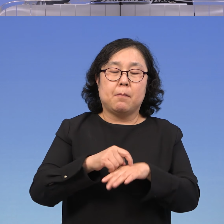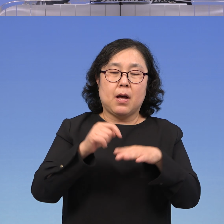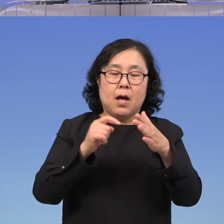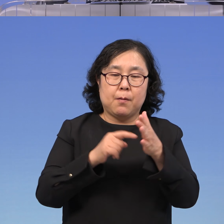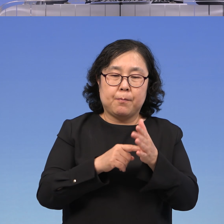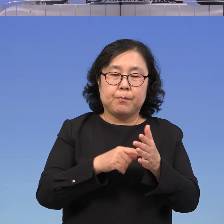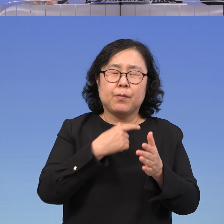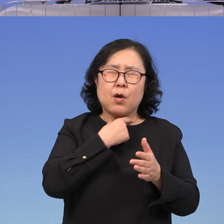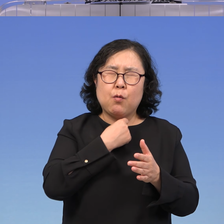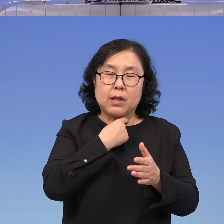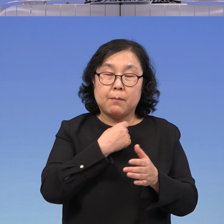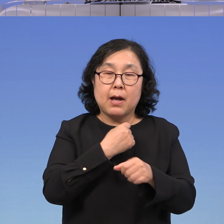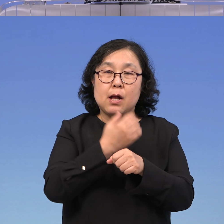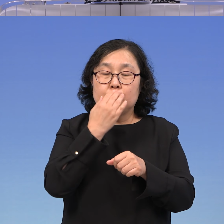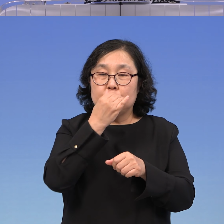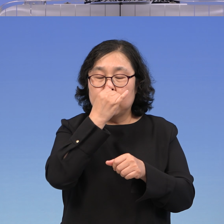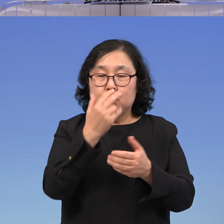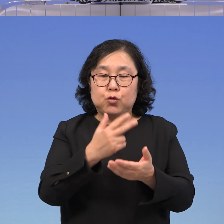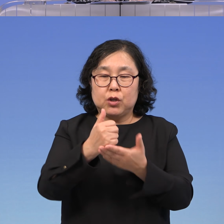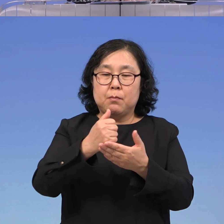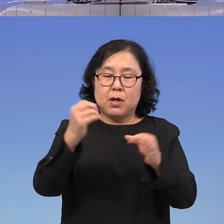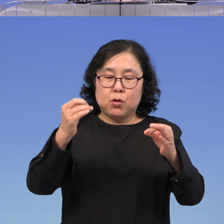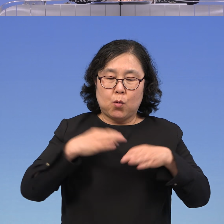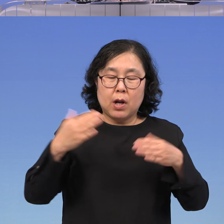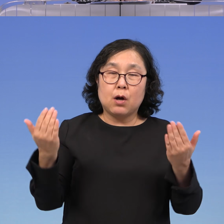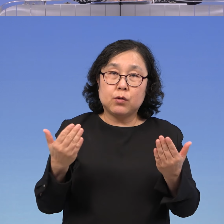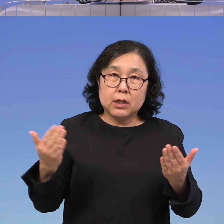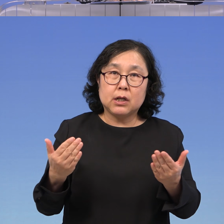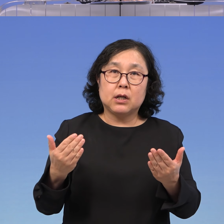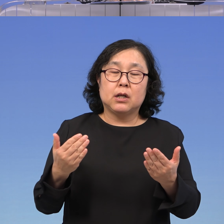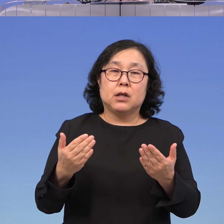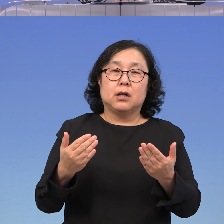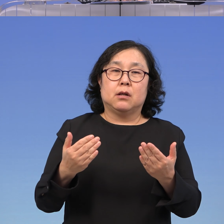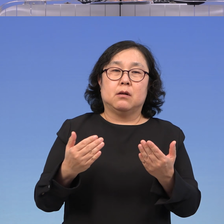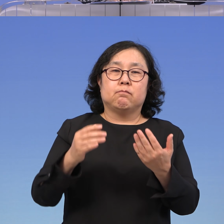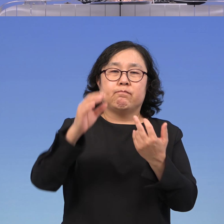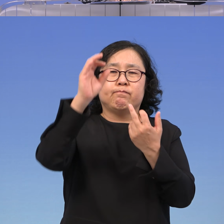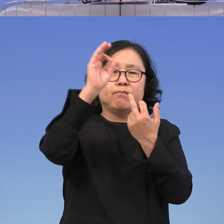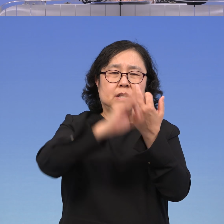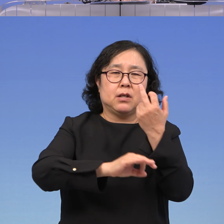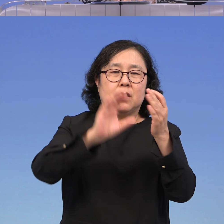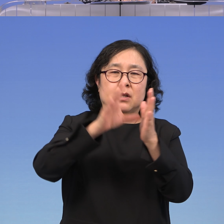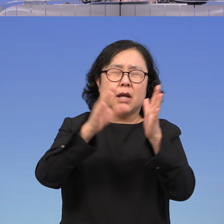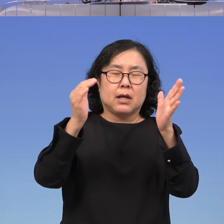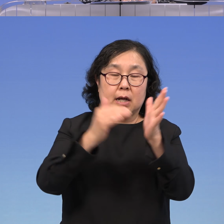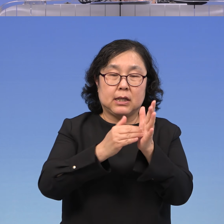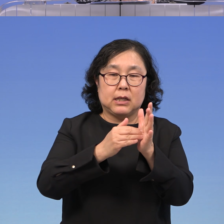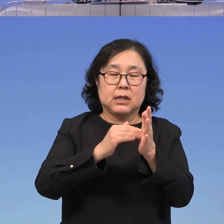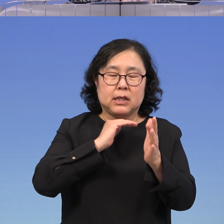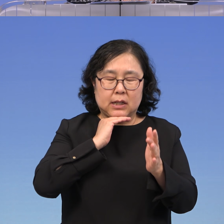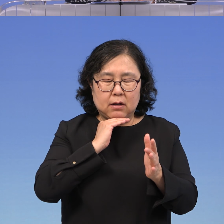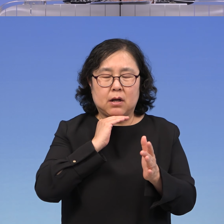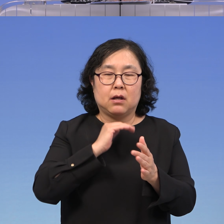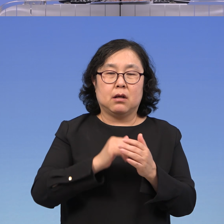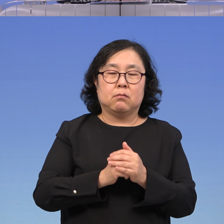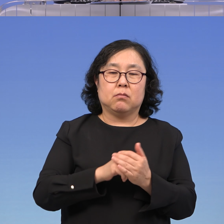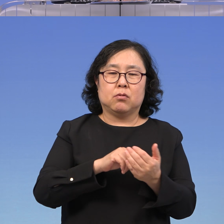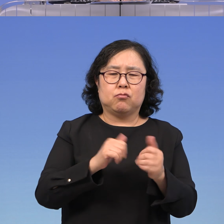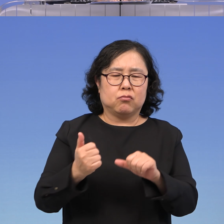마음만 먹으면 할 수 있는 수많은 주님의 놀라운 역사들을 저녁까지 기다려 가라 그러다 죽음 할 수